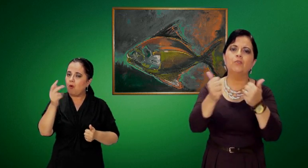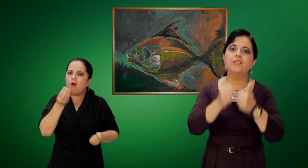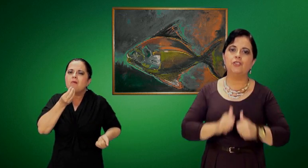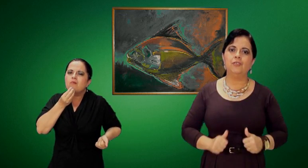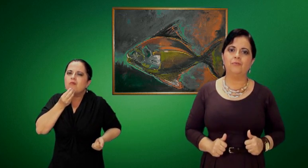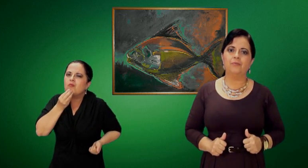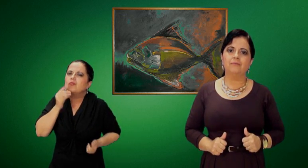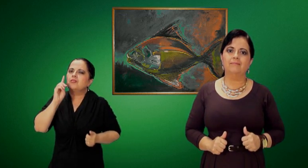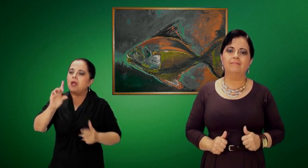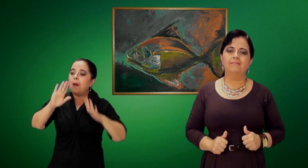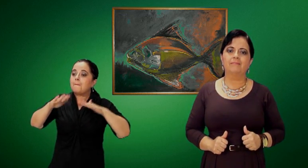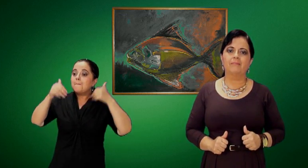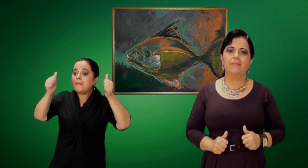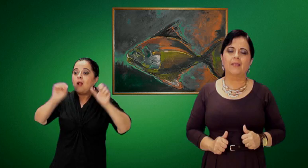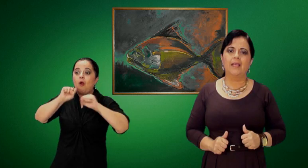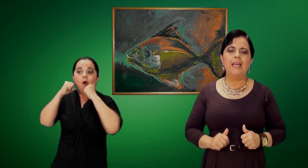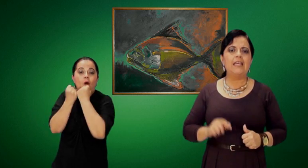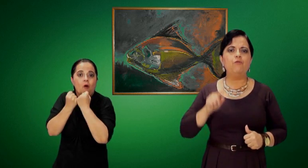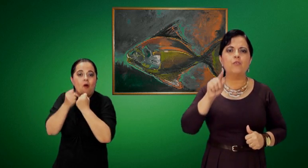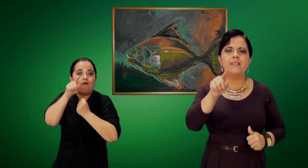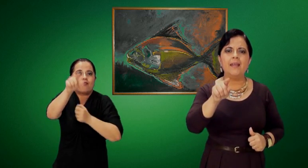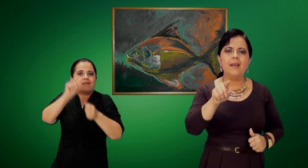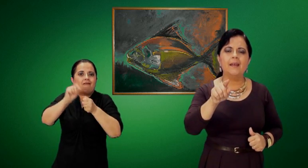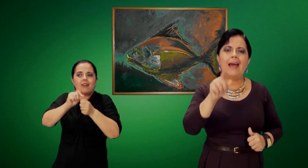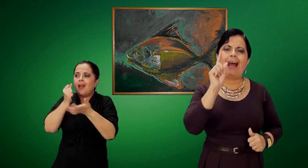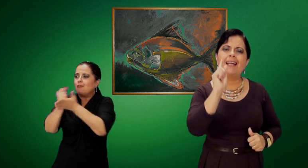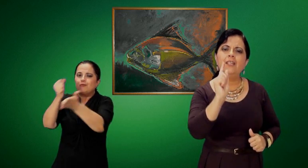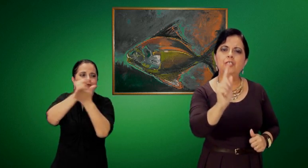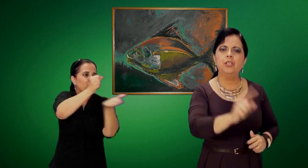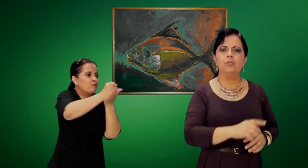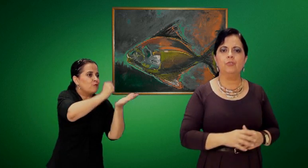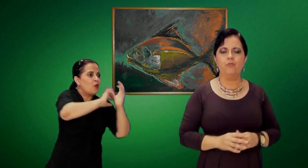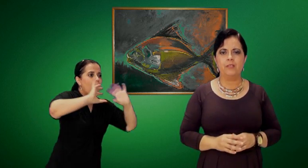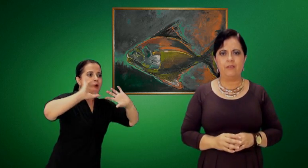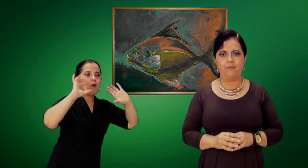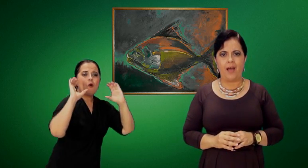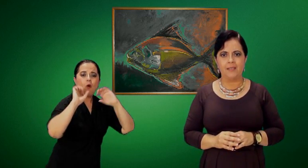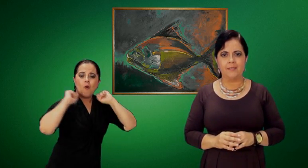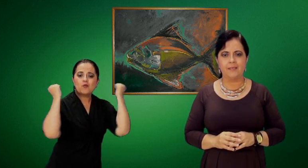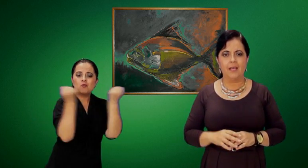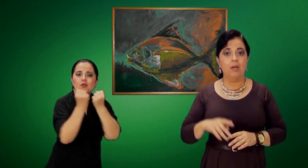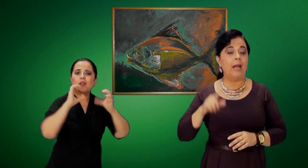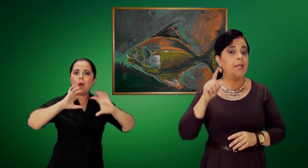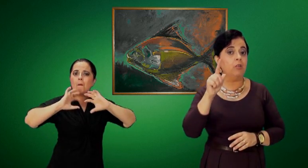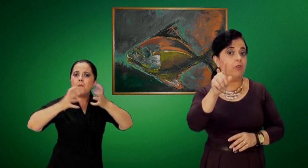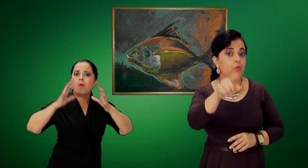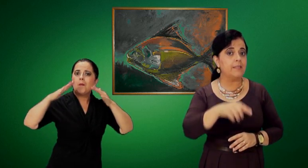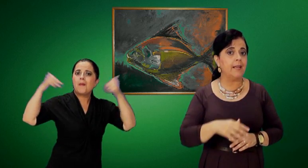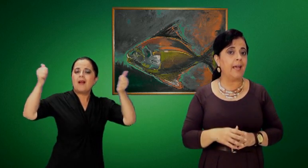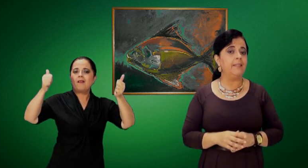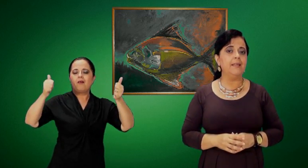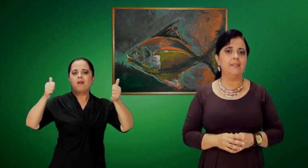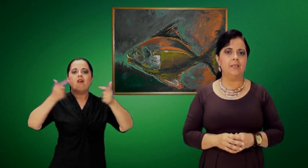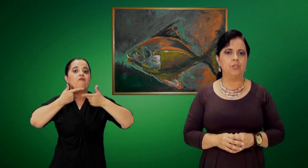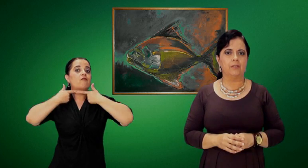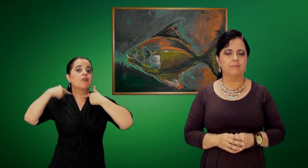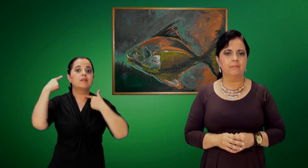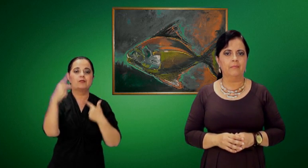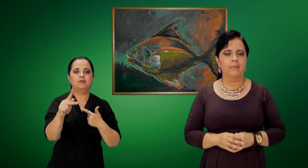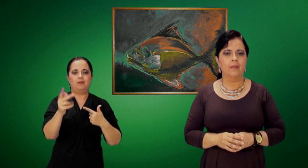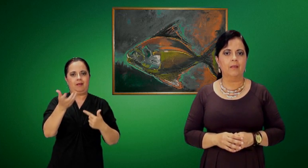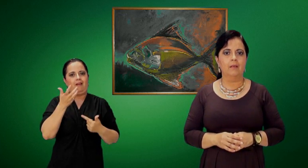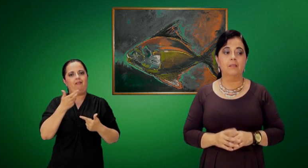seja positivo. Que você acredite no que você faz, naquilo que você quer e